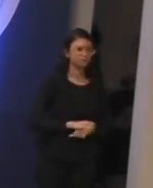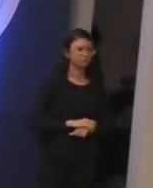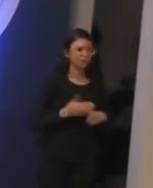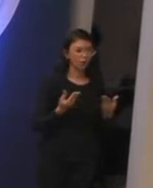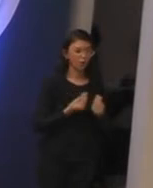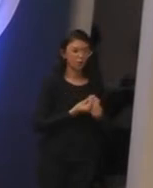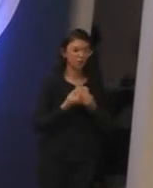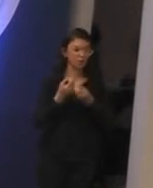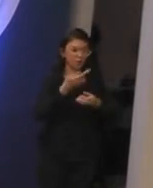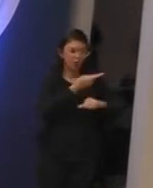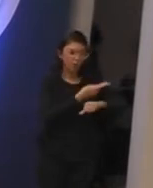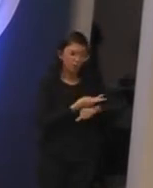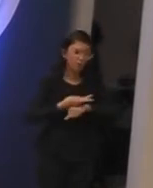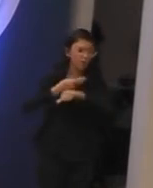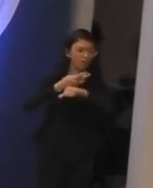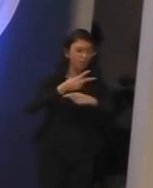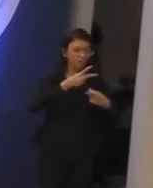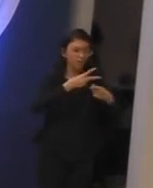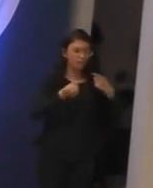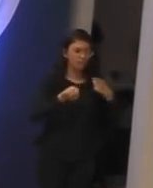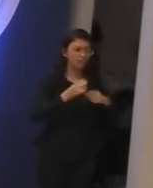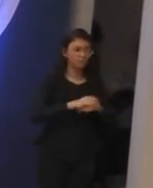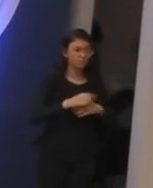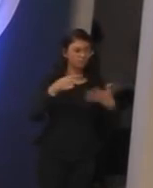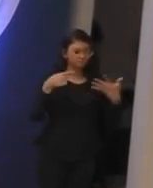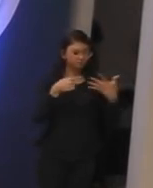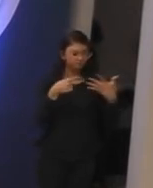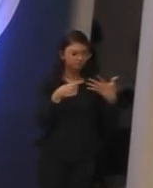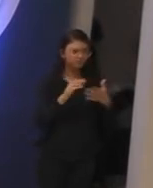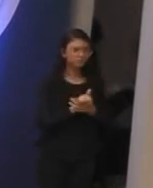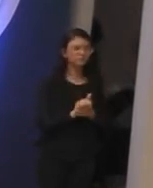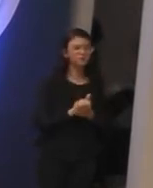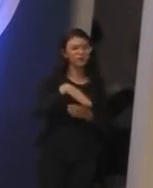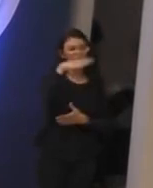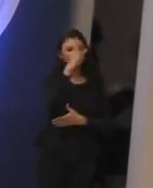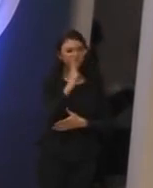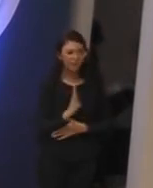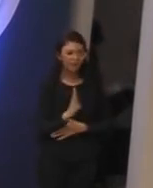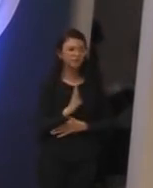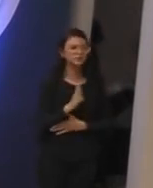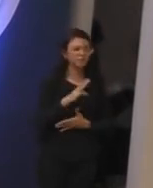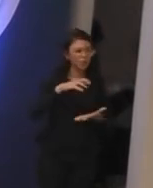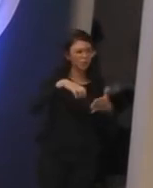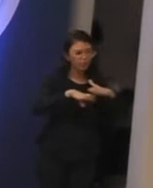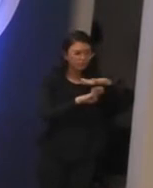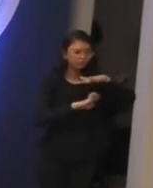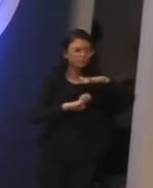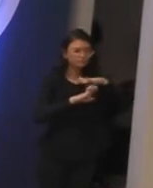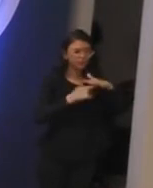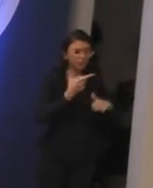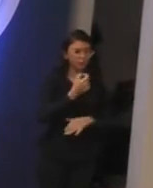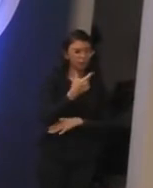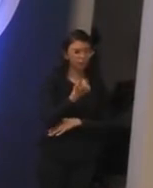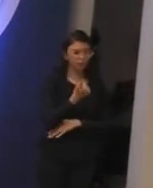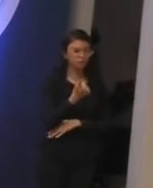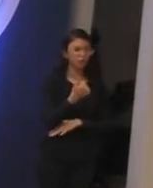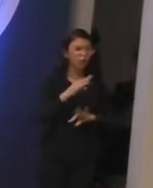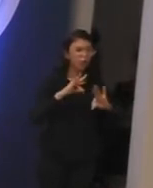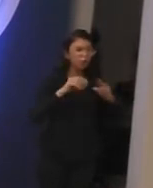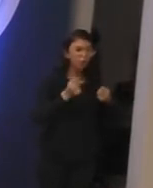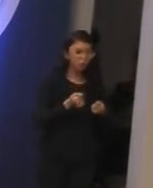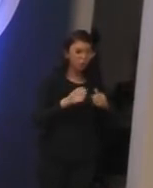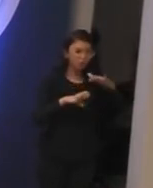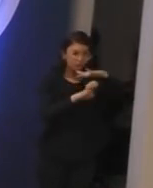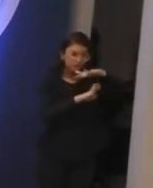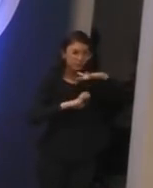entrega do prêmio para a vencedora na categoria Brasil Permissionárias 2021. Todas as permissionárias concorrem